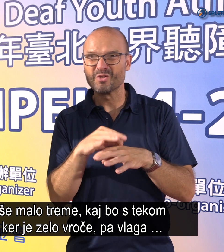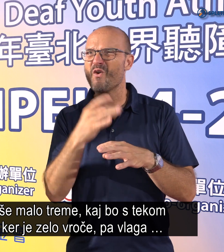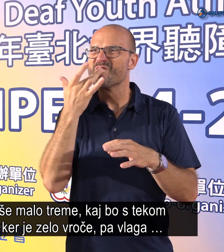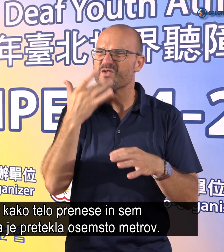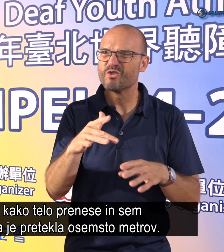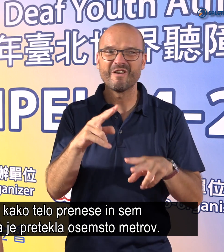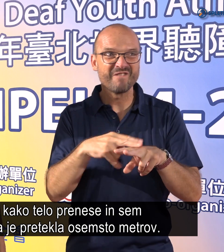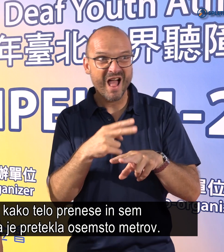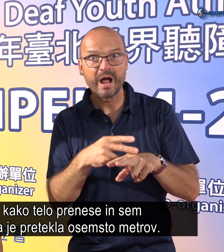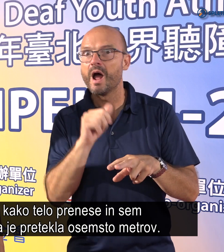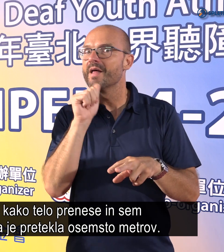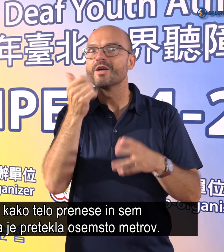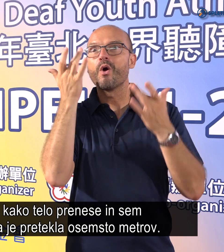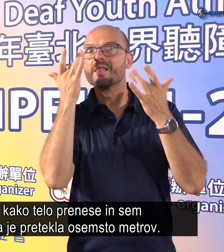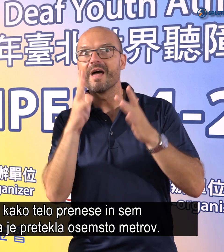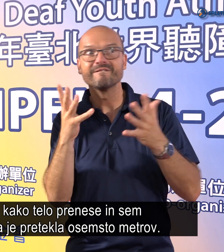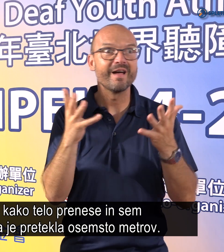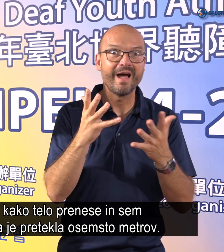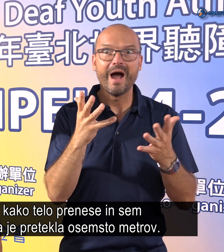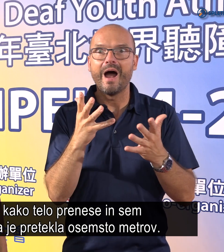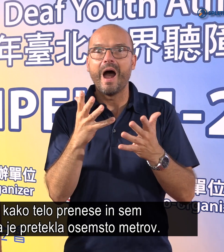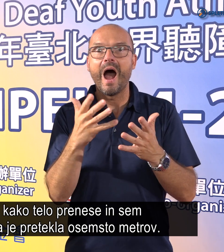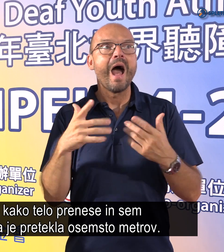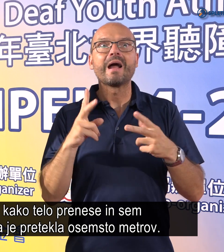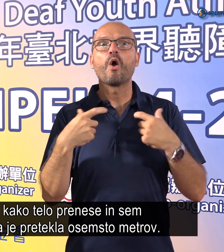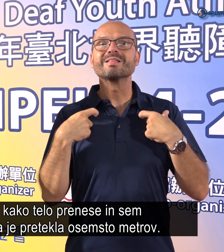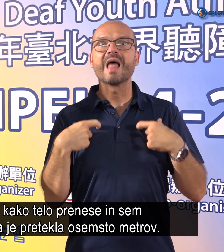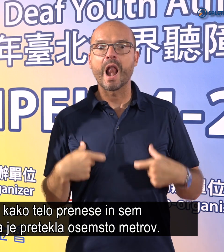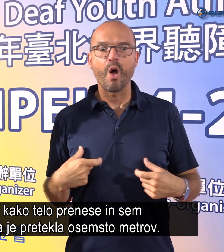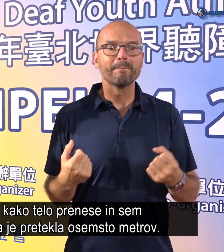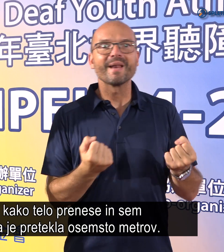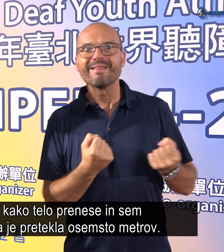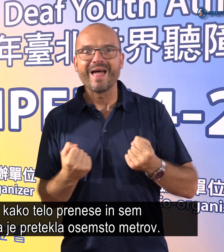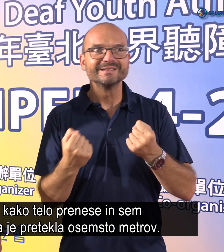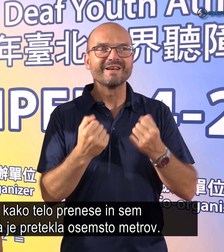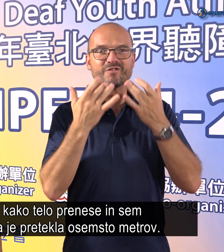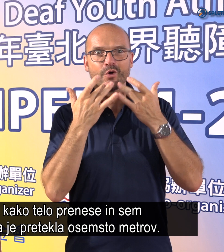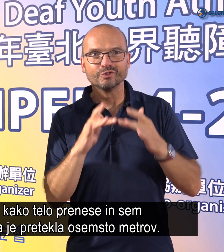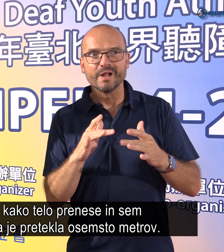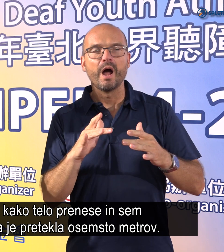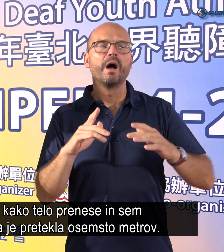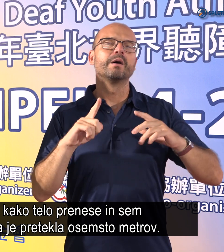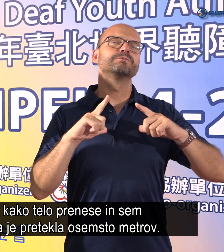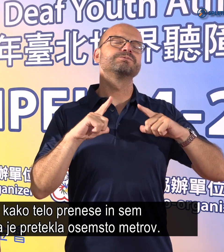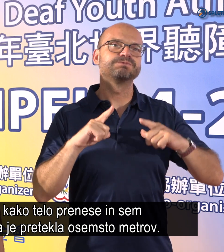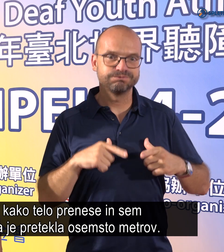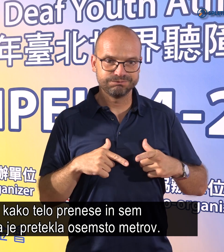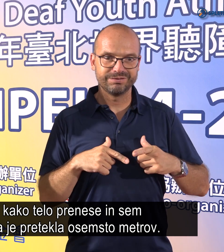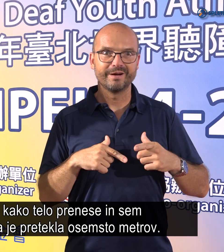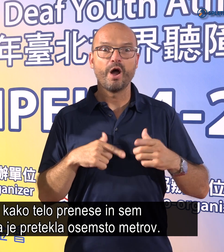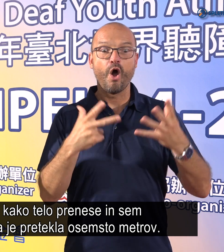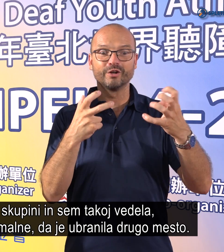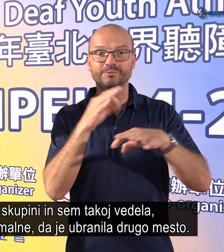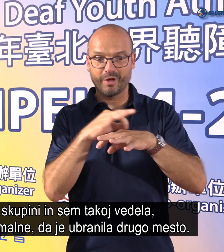pa vlaga in nikoli ne veš, kako telo prenese. In sem se res oddahnila, da je pretekla